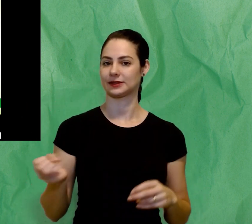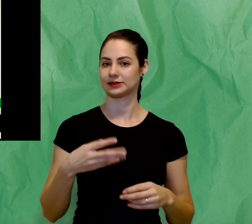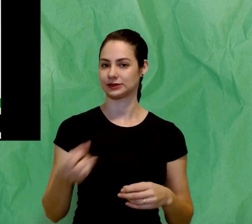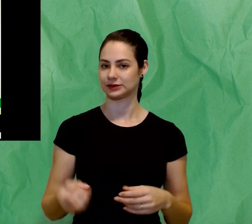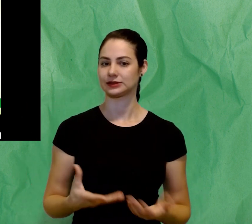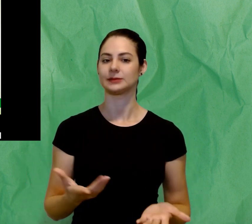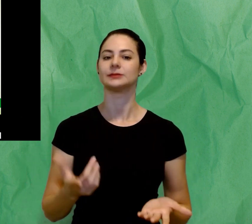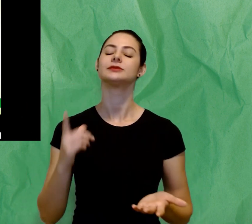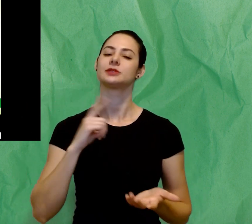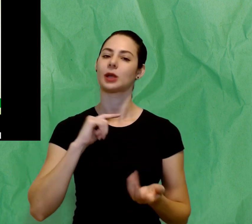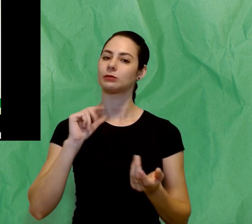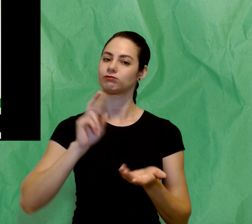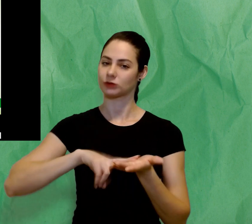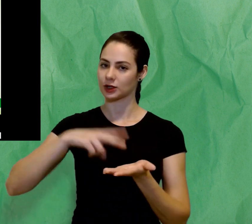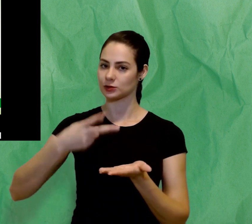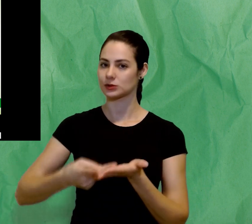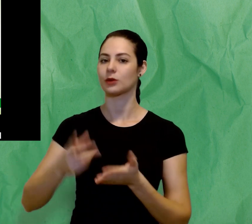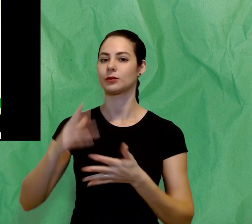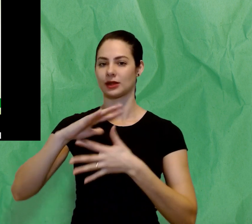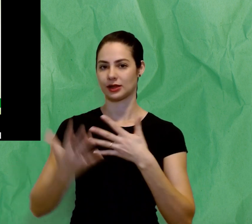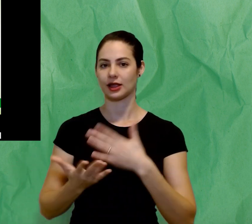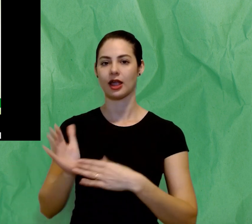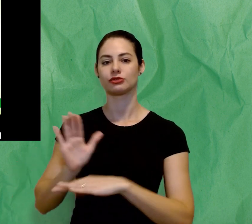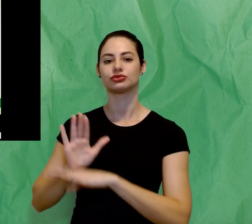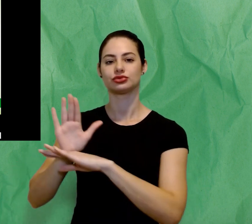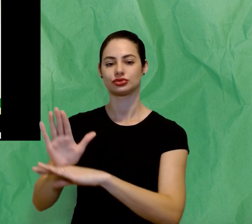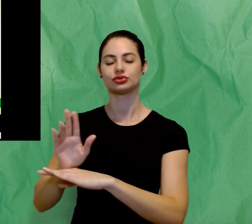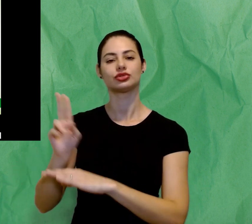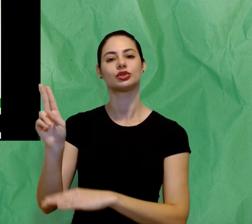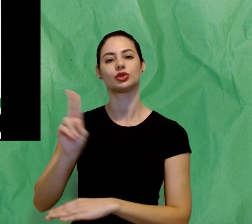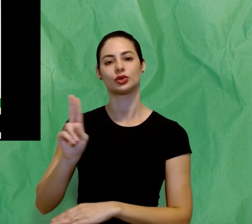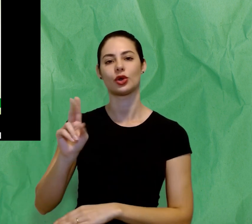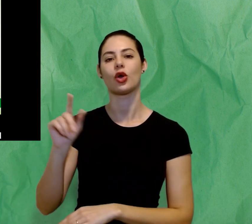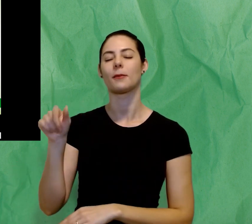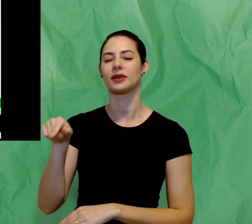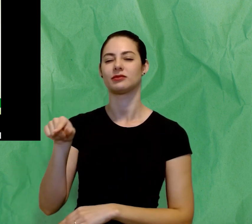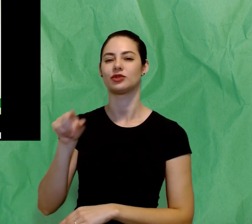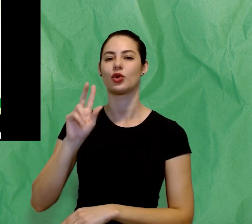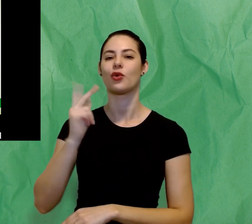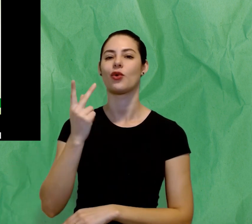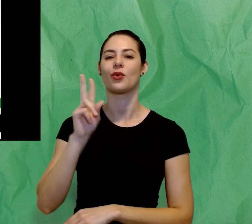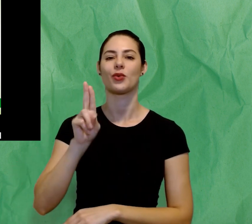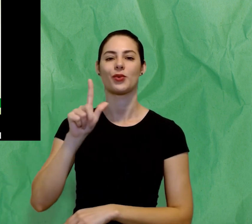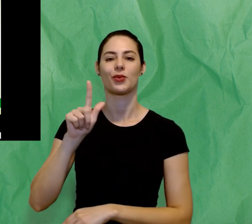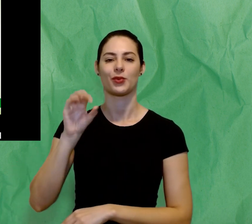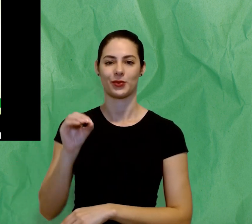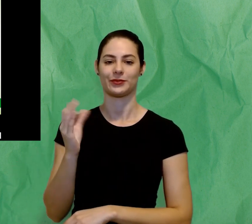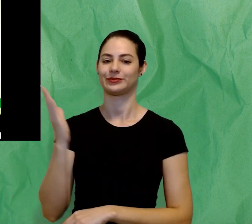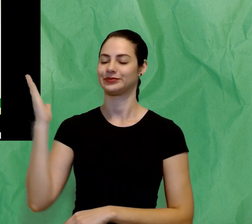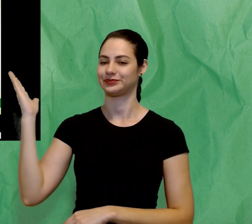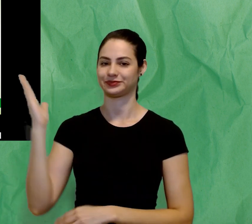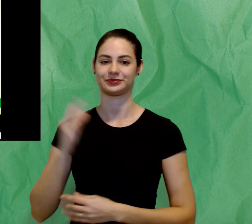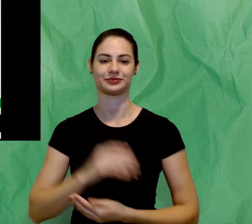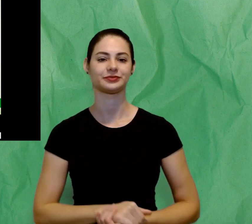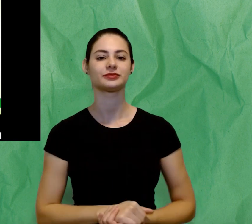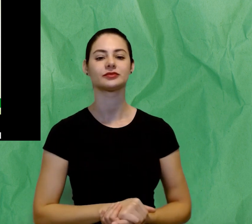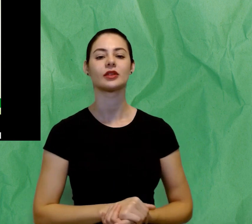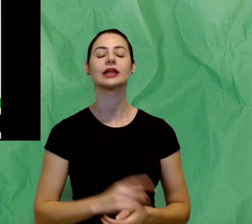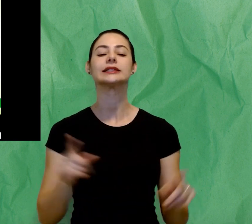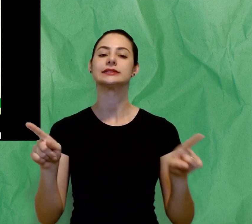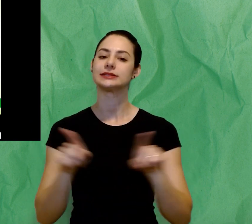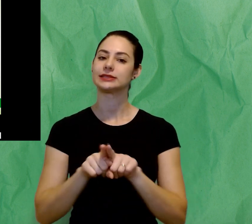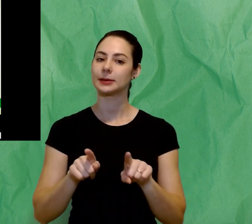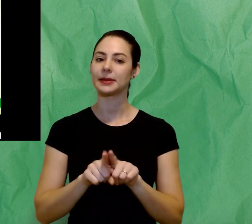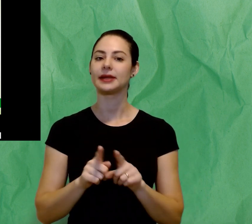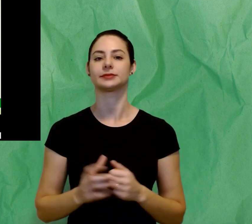traduzidos para Libras com o auxílio do avatar que nós chamamos aqui de Hugo. Além disso, nós temos